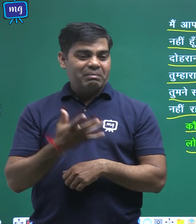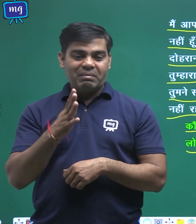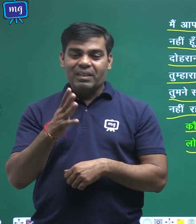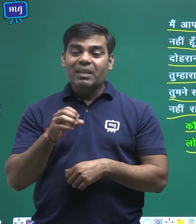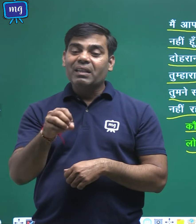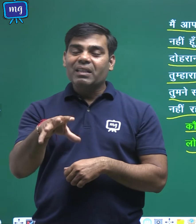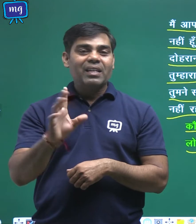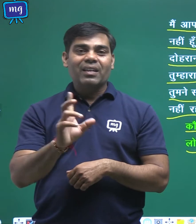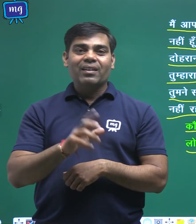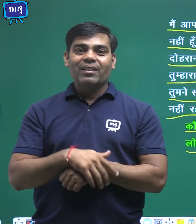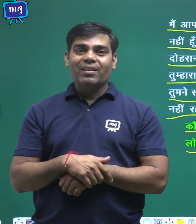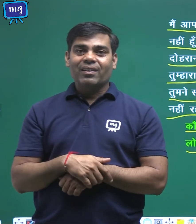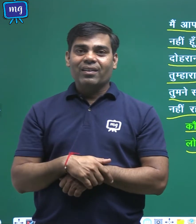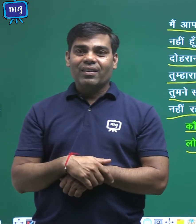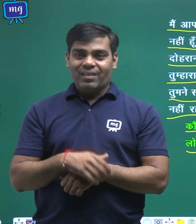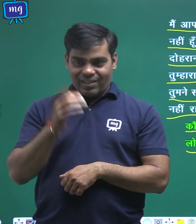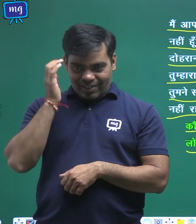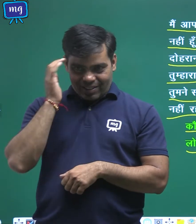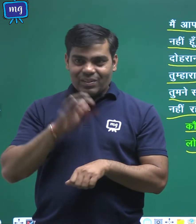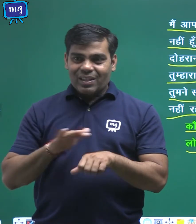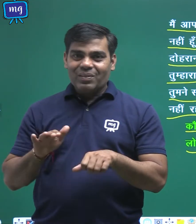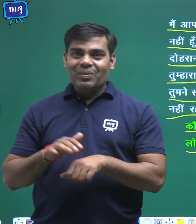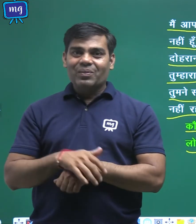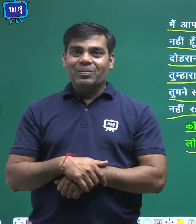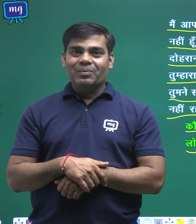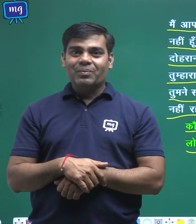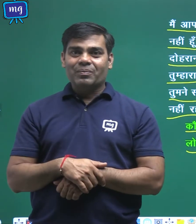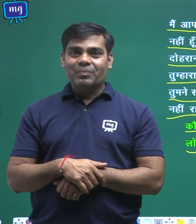है। समझ आया बच्चों?